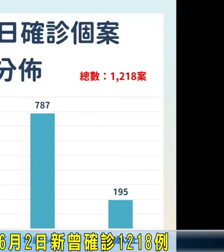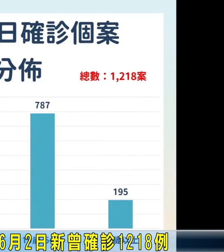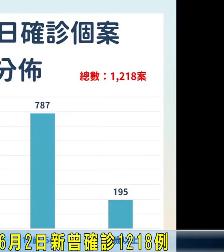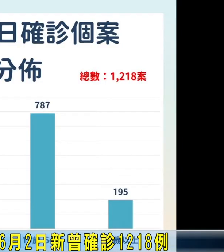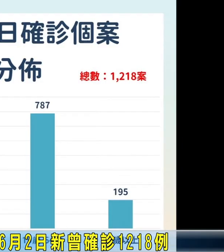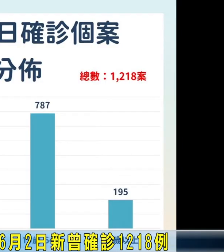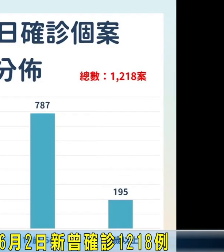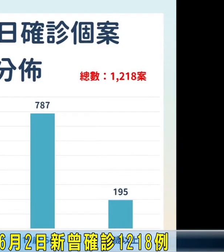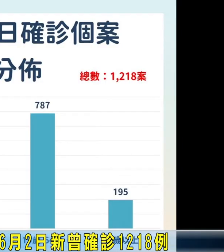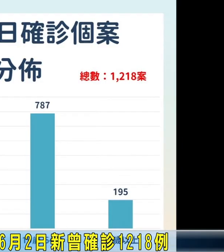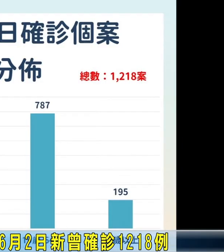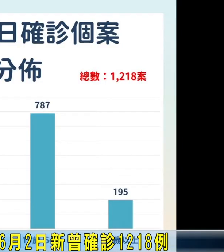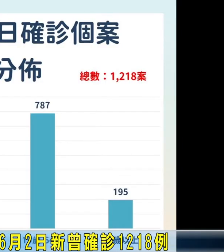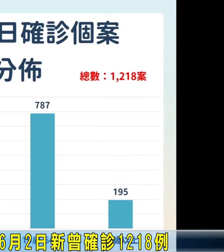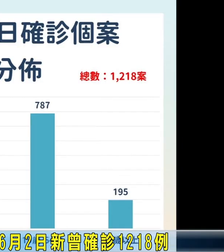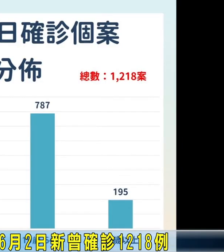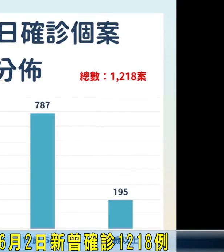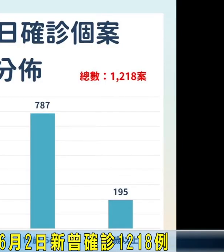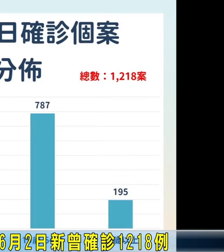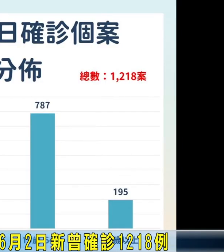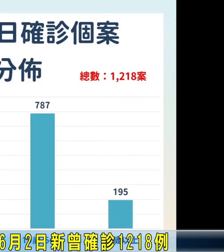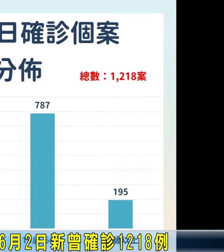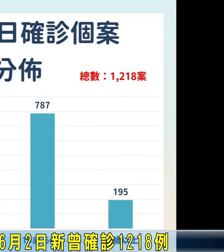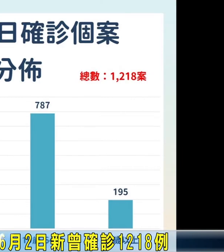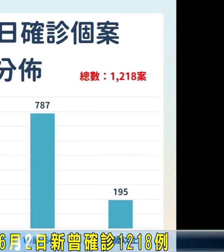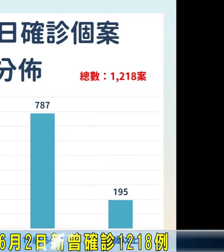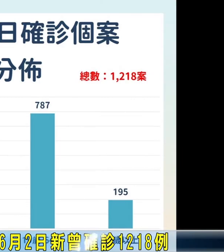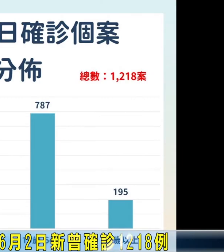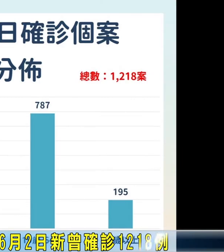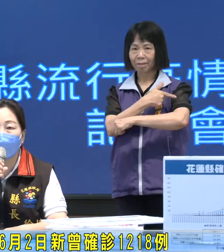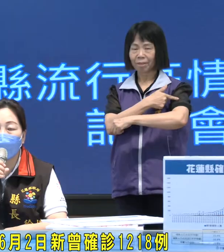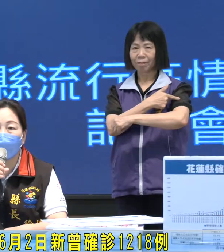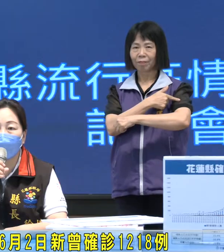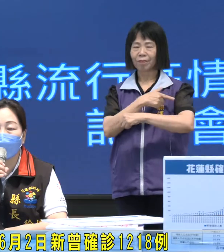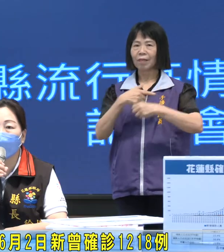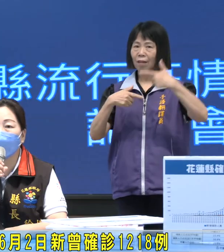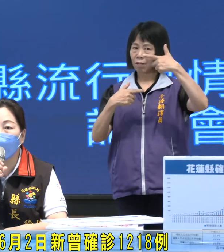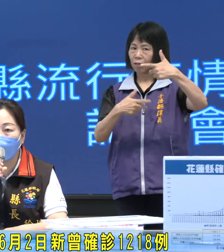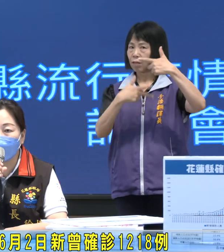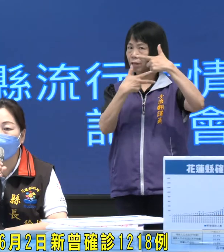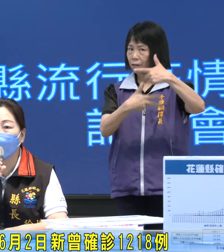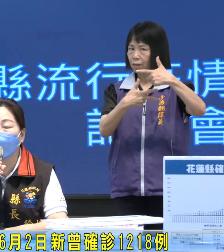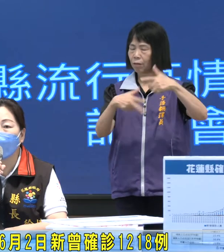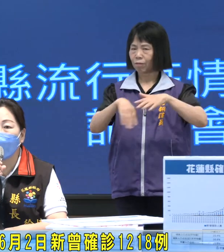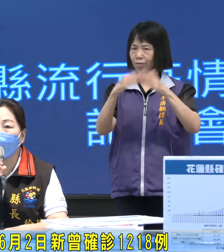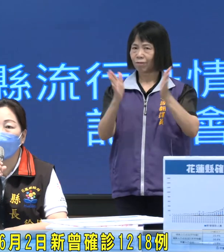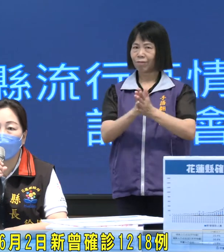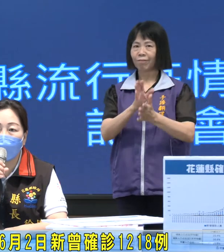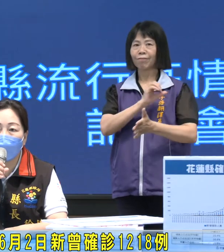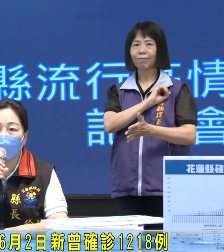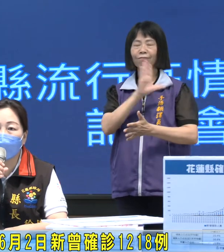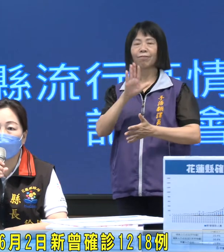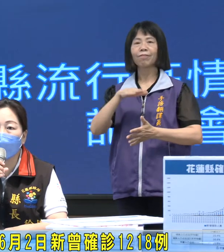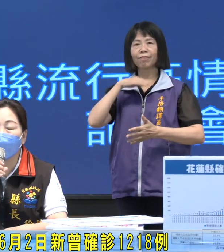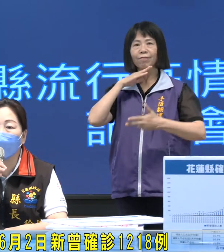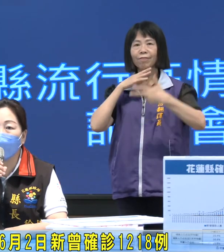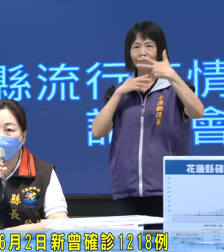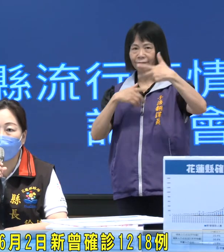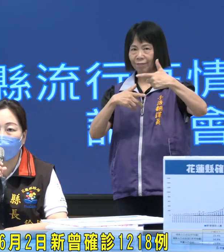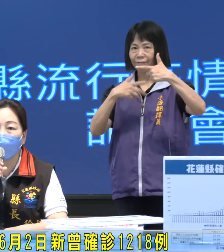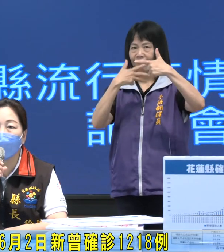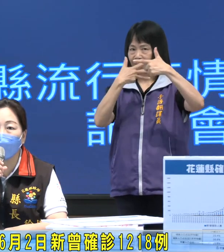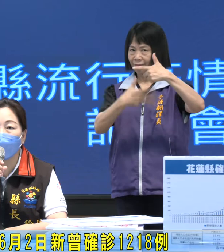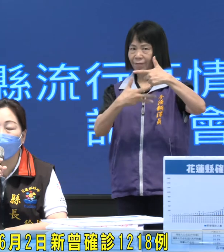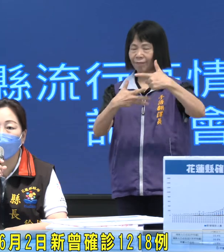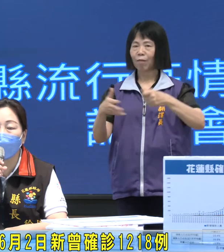筛试剂。那我们会这个施打会到6月7号整个都完成，6月8号是进行补